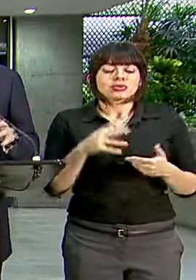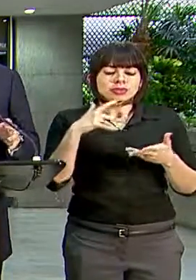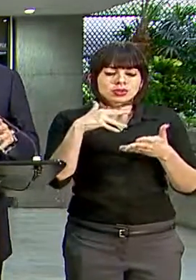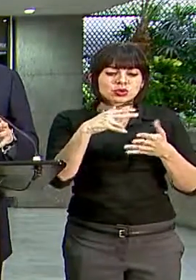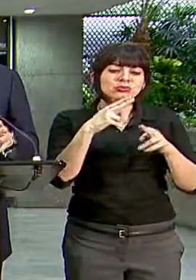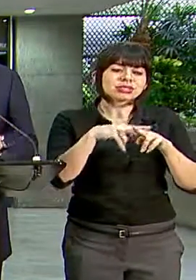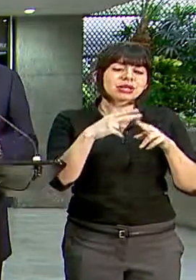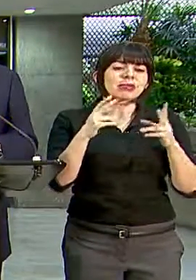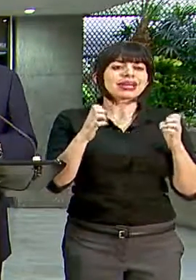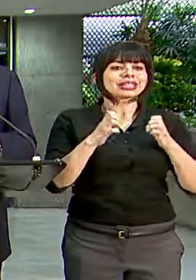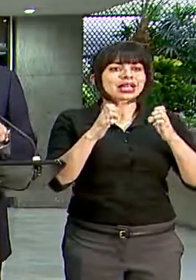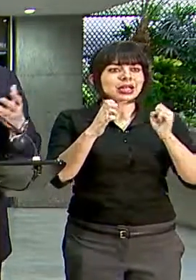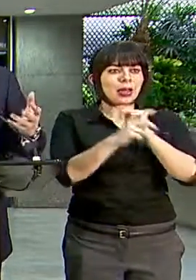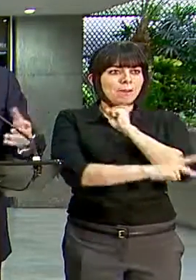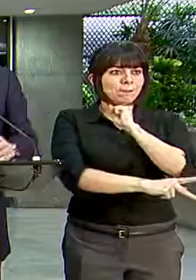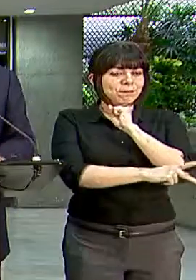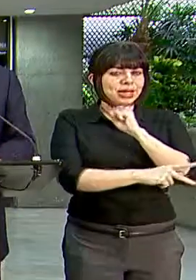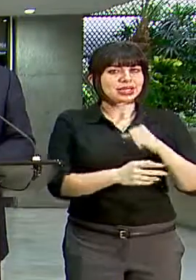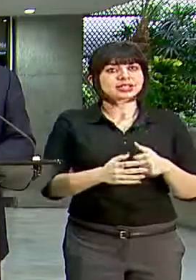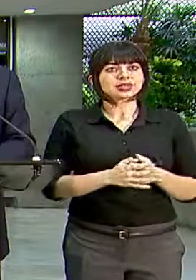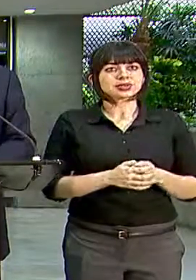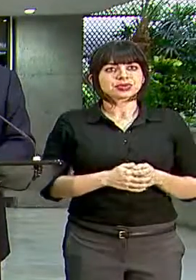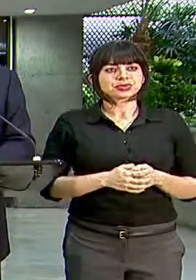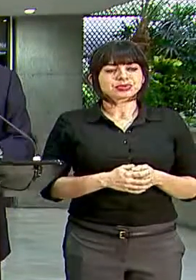estudiando lo que llamamos la estrategia de país, que va a ser